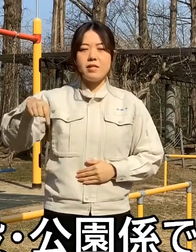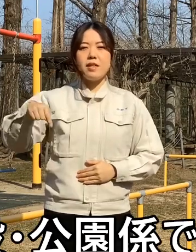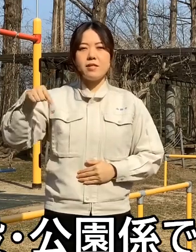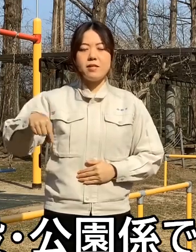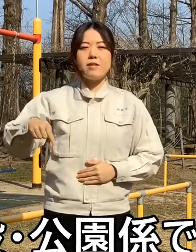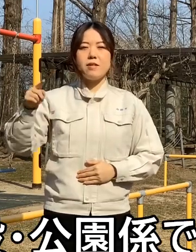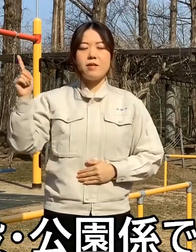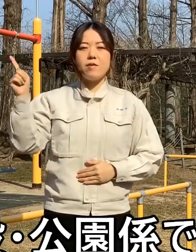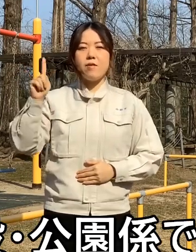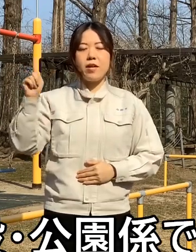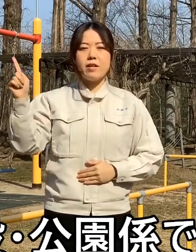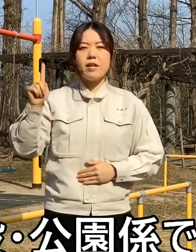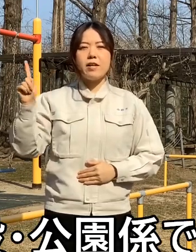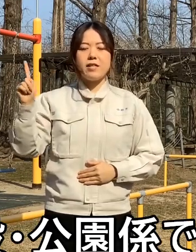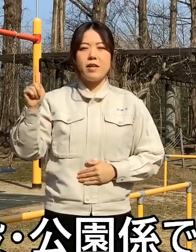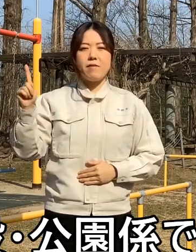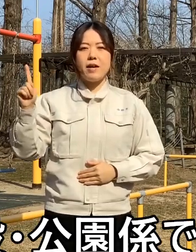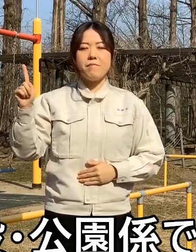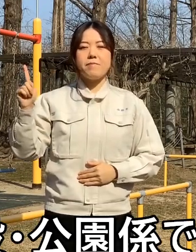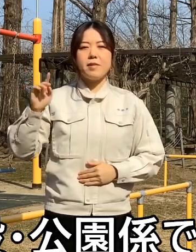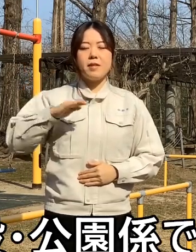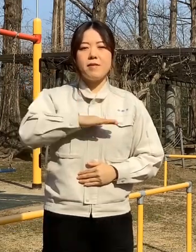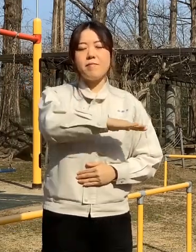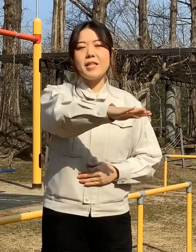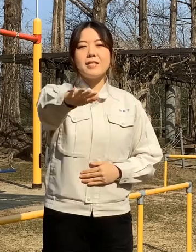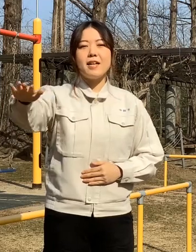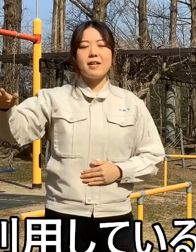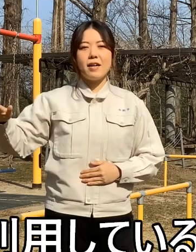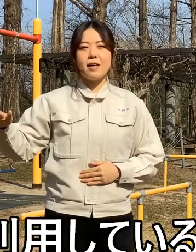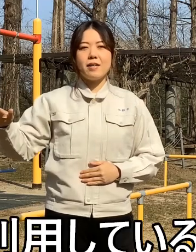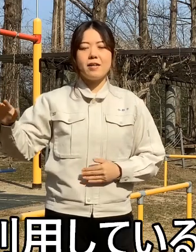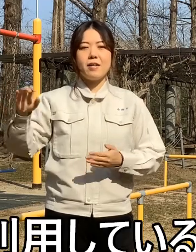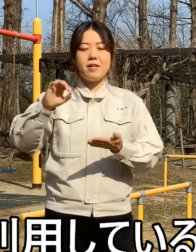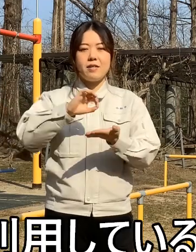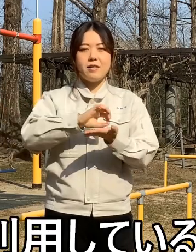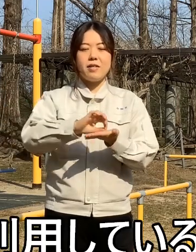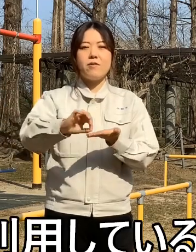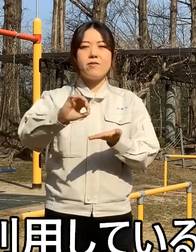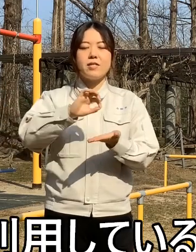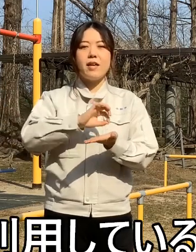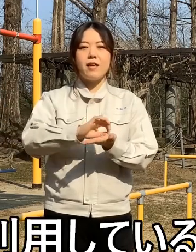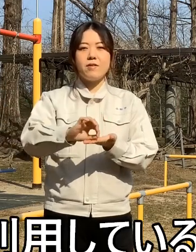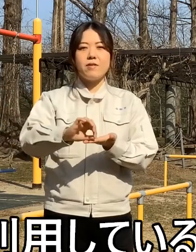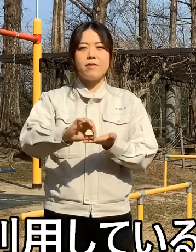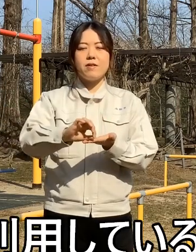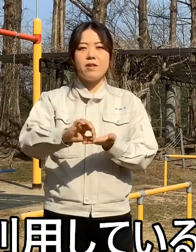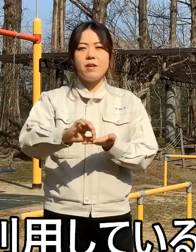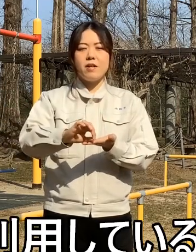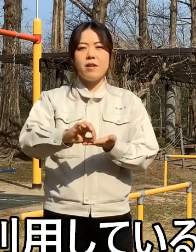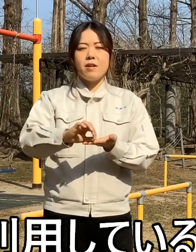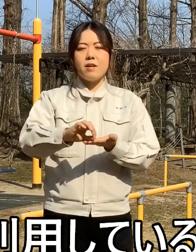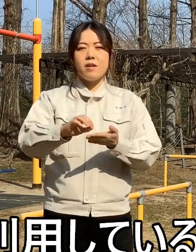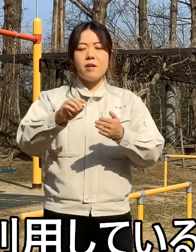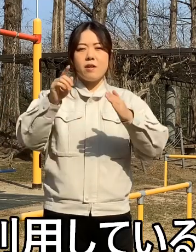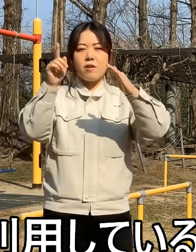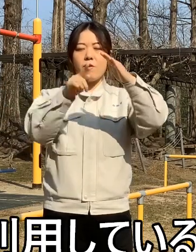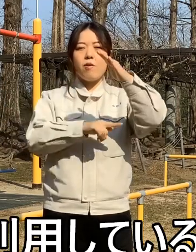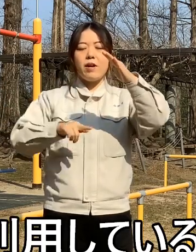施設公園係では皆さんが利用している公園